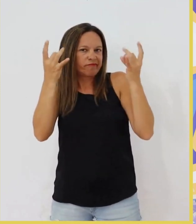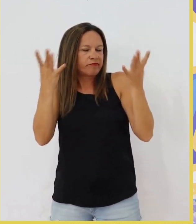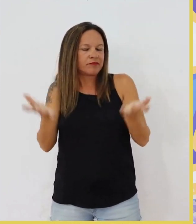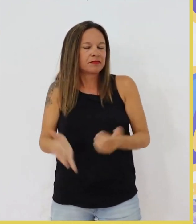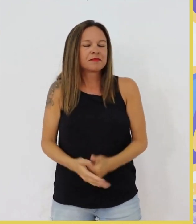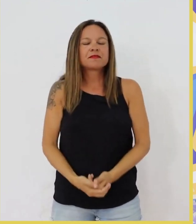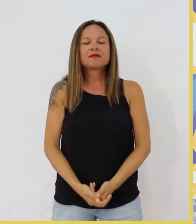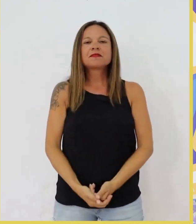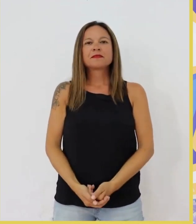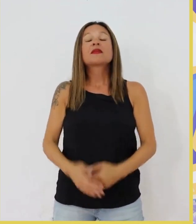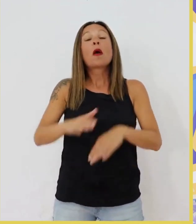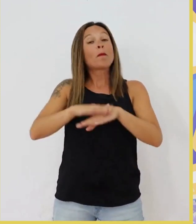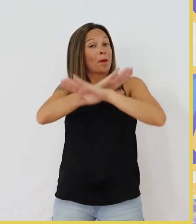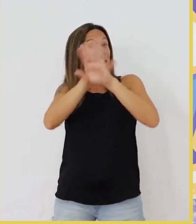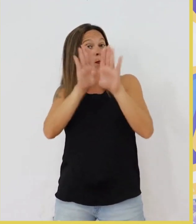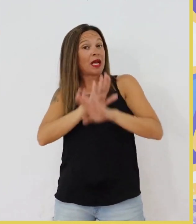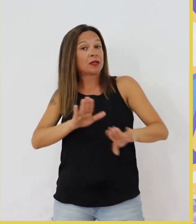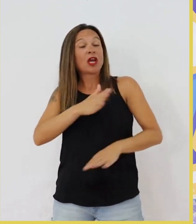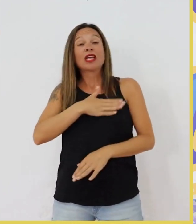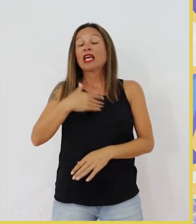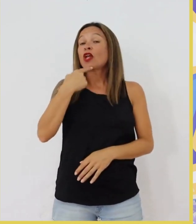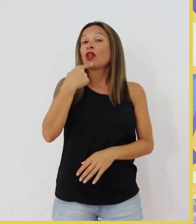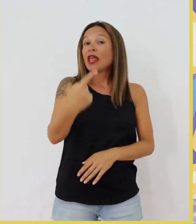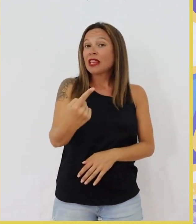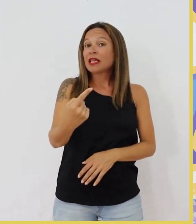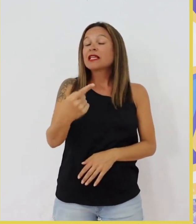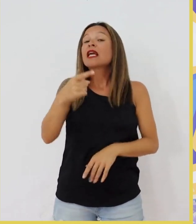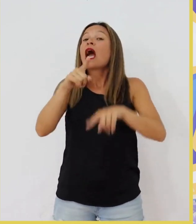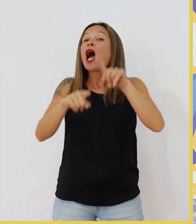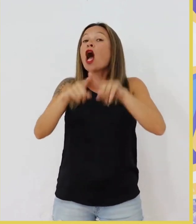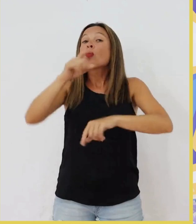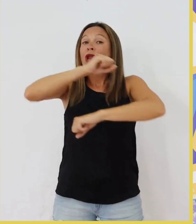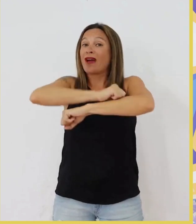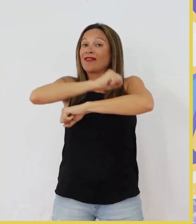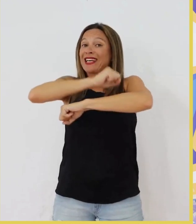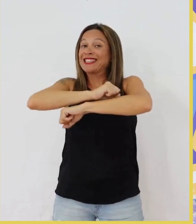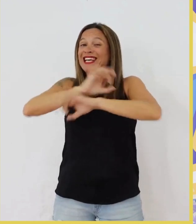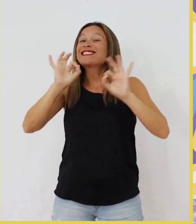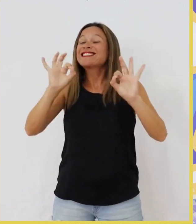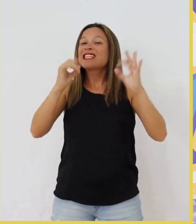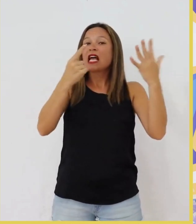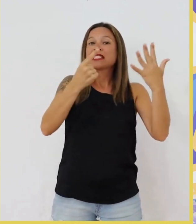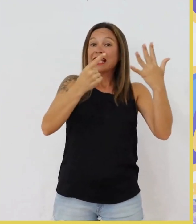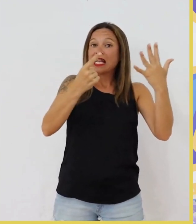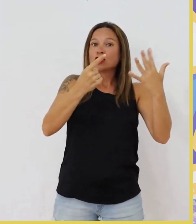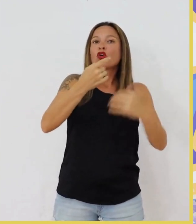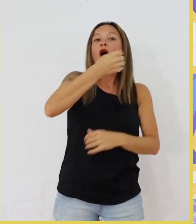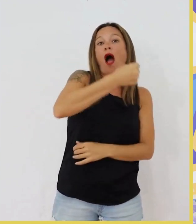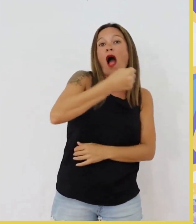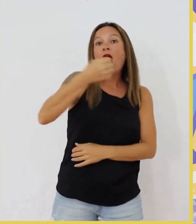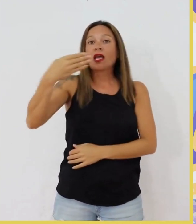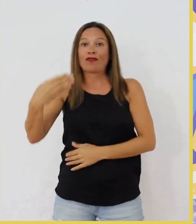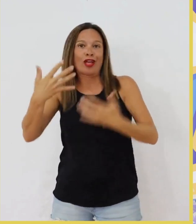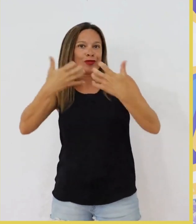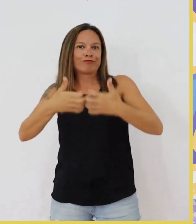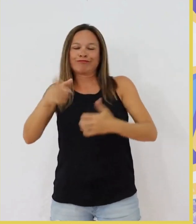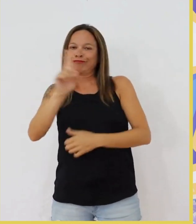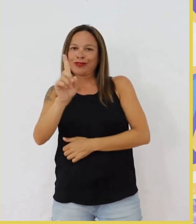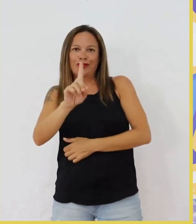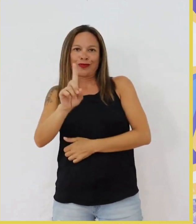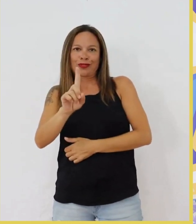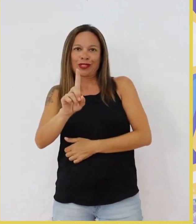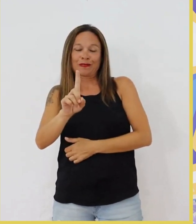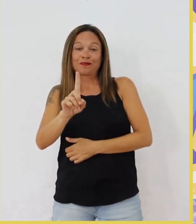Para terminar, quiero decir que en las ventanas de sexto A y sexto B, algunas ventanas no